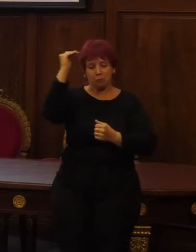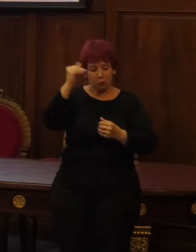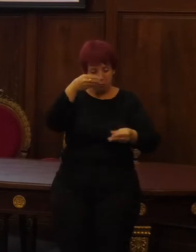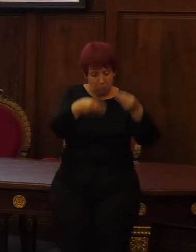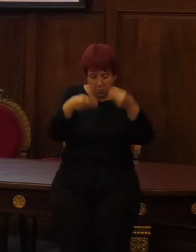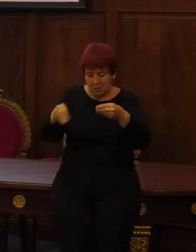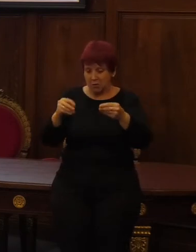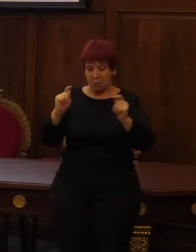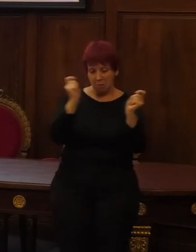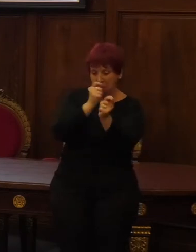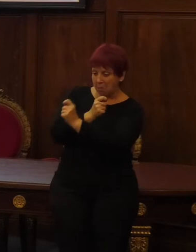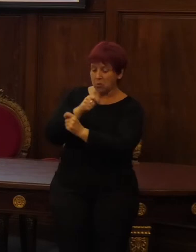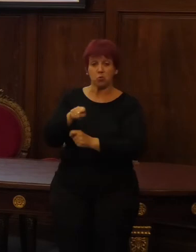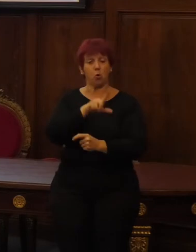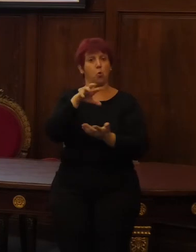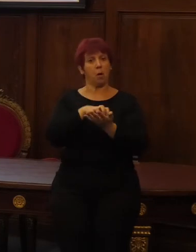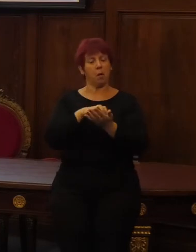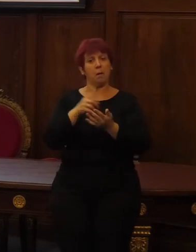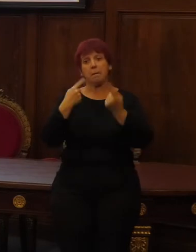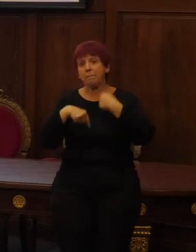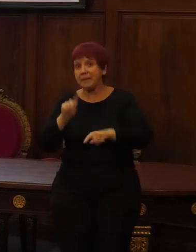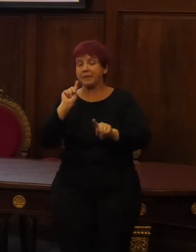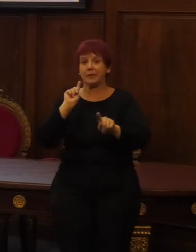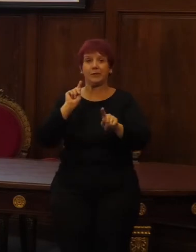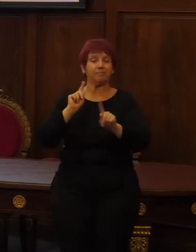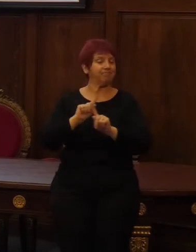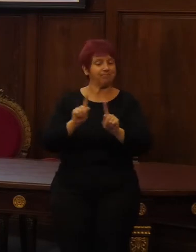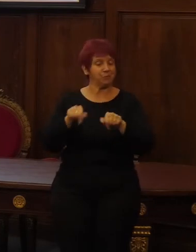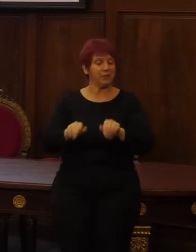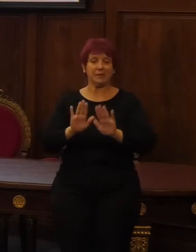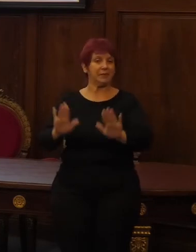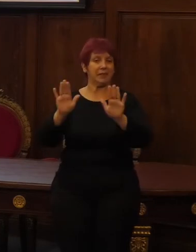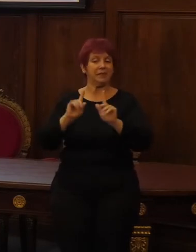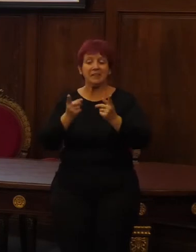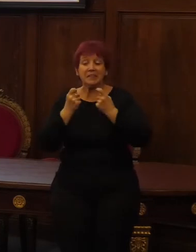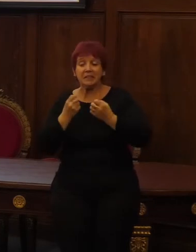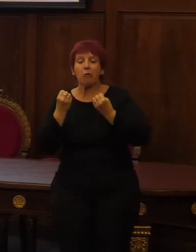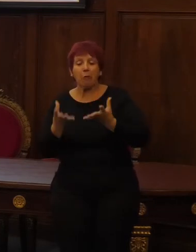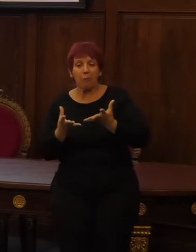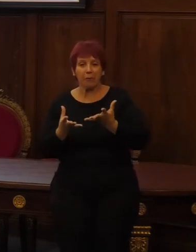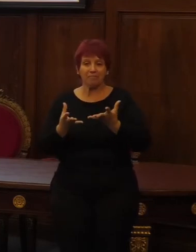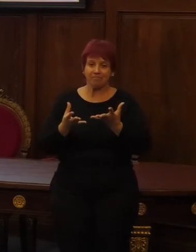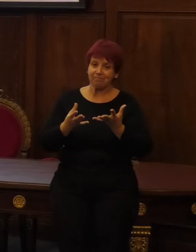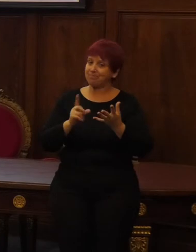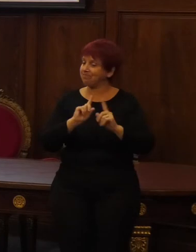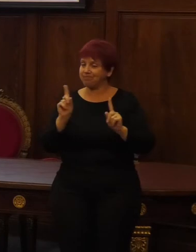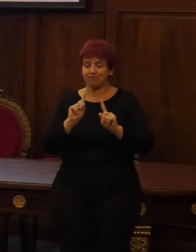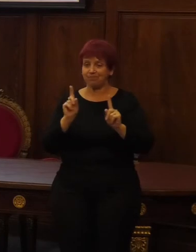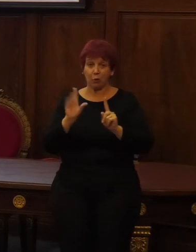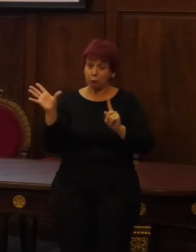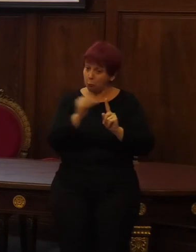y móviles. Sin embargo, no fue así necesariamente